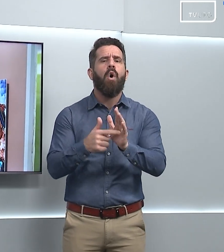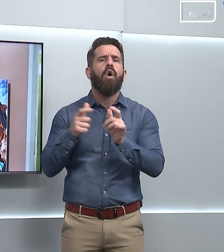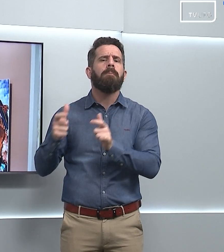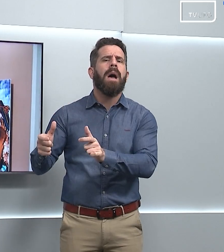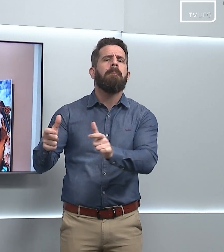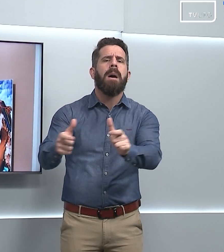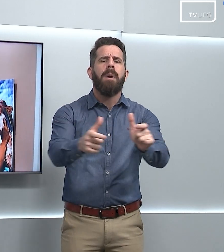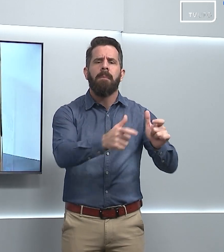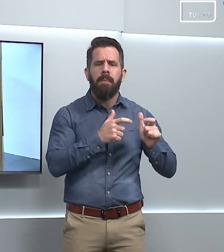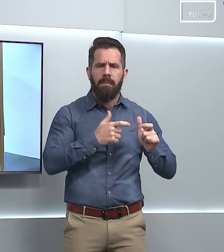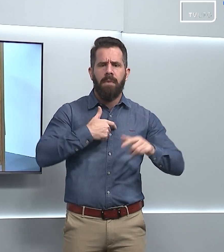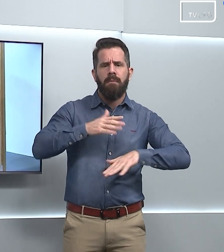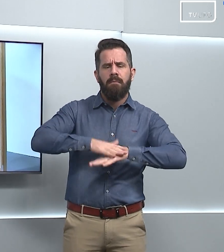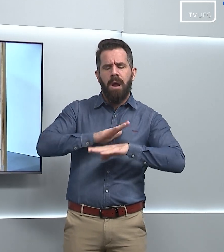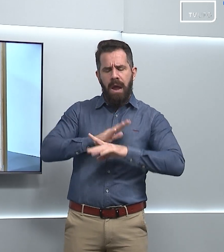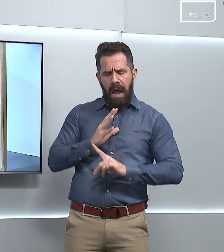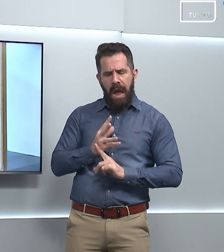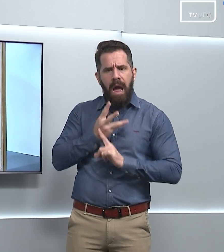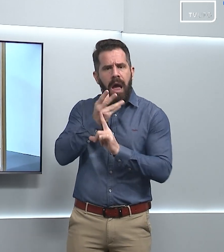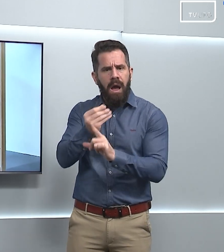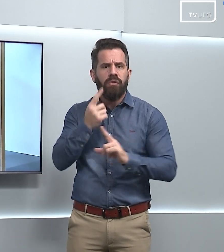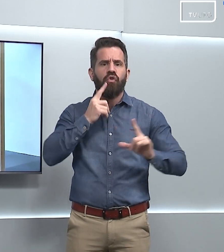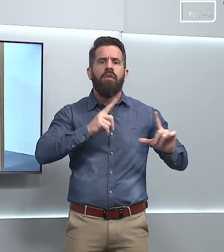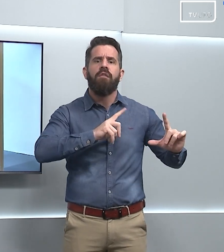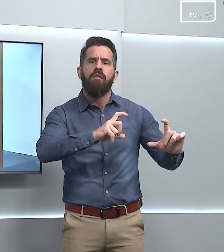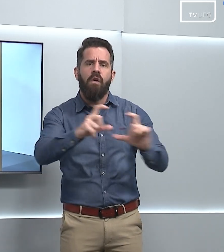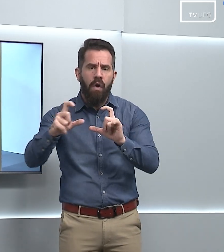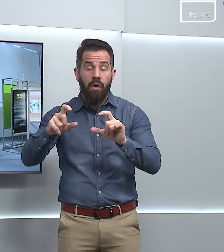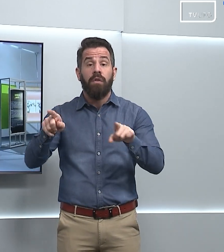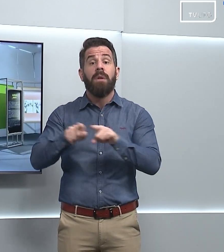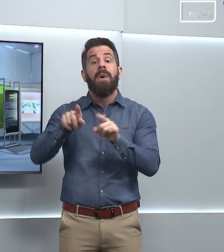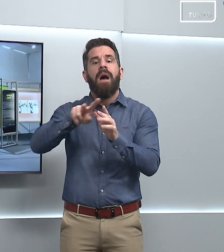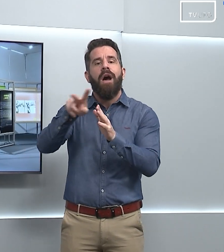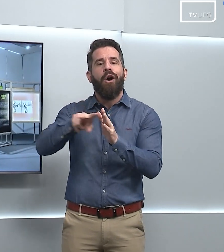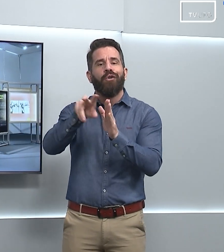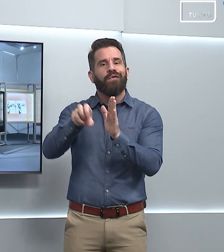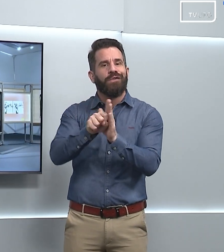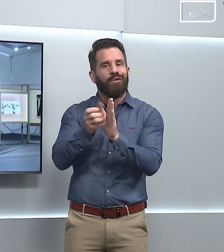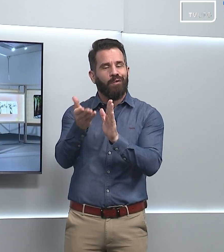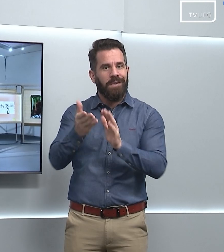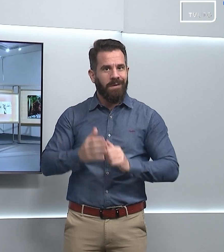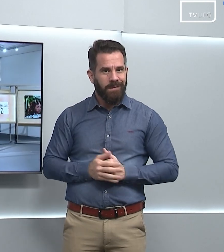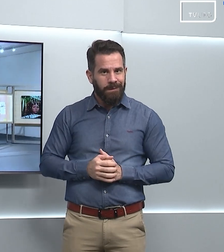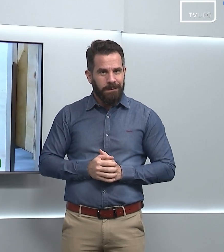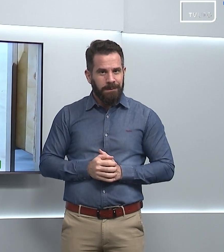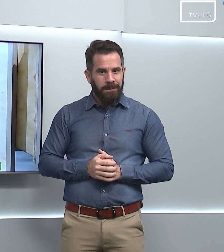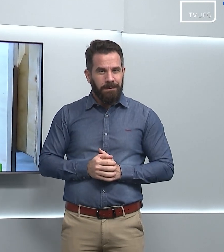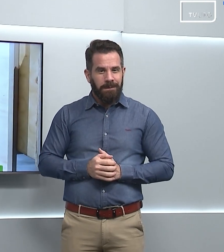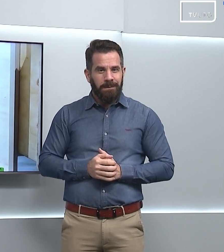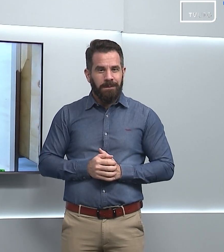público a sua arte, por meio da fotografia e do audiovisual.